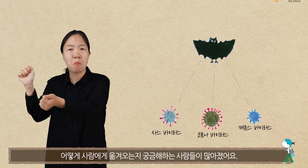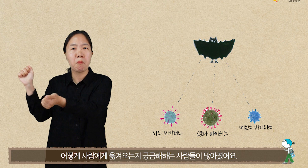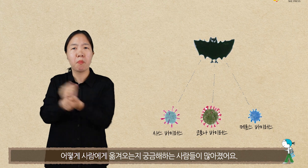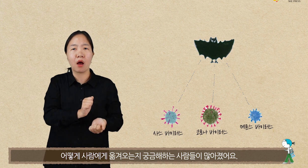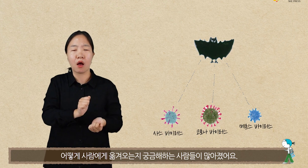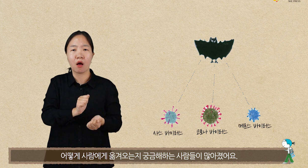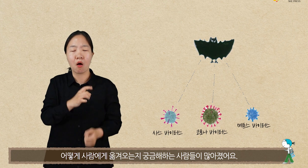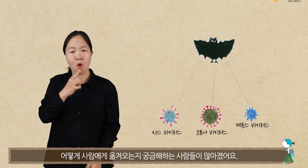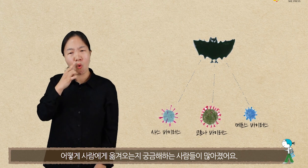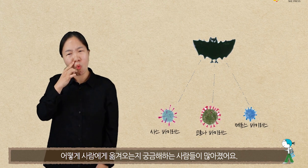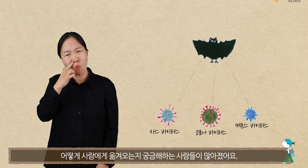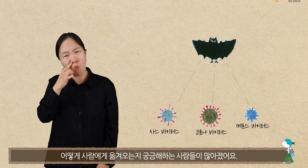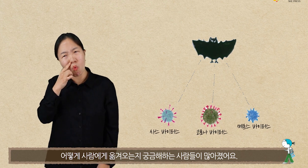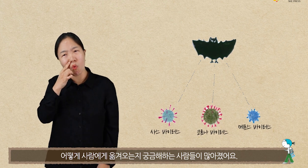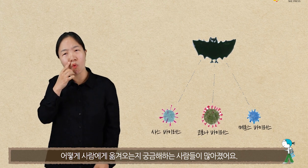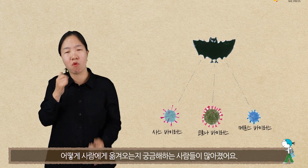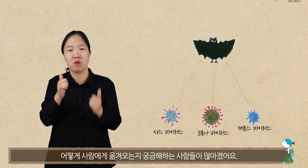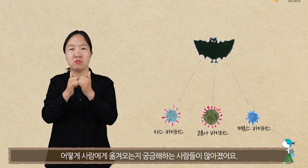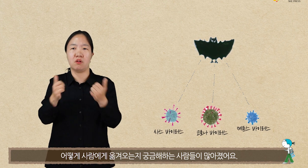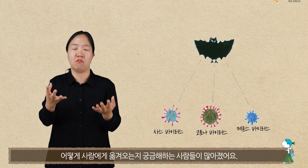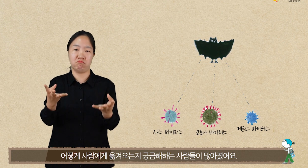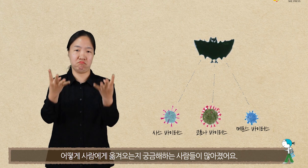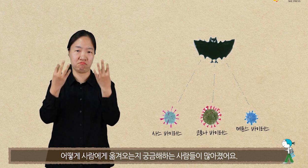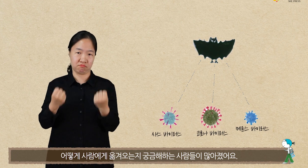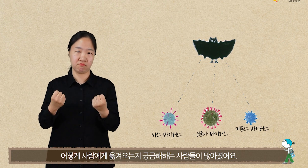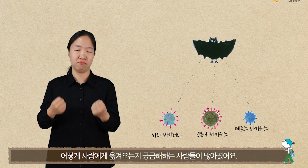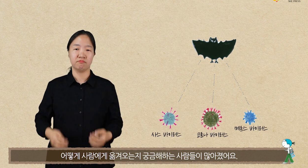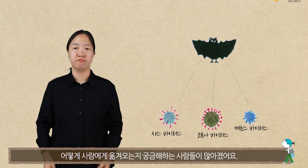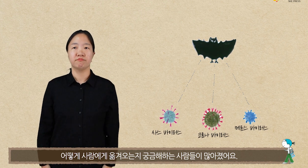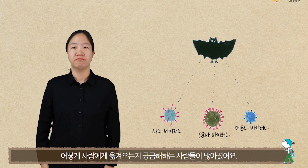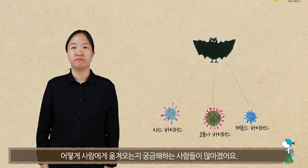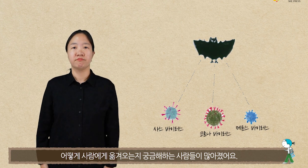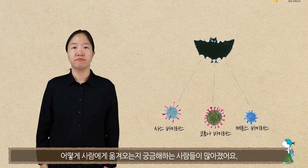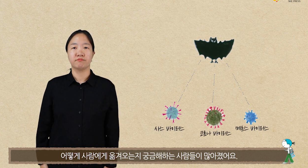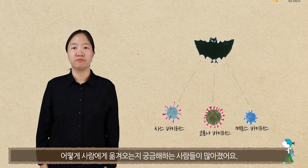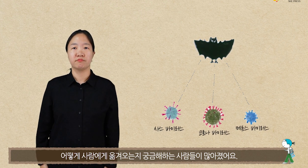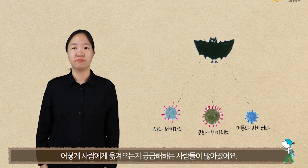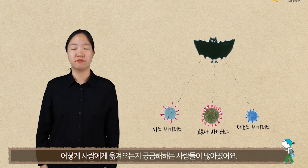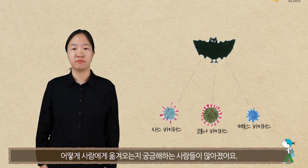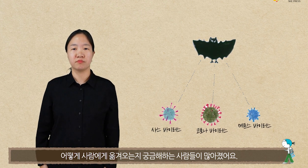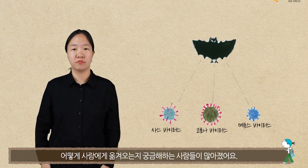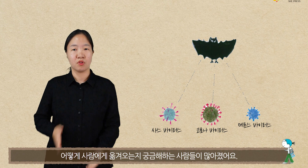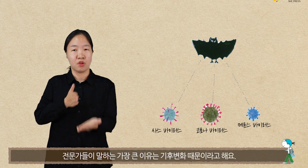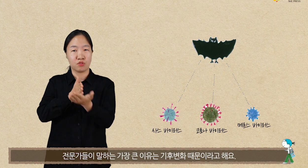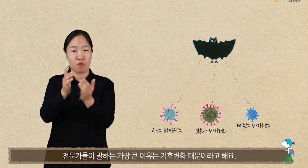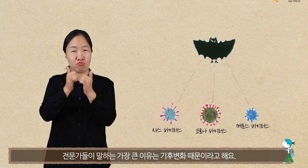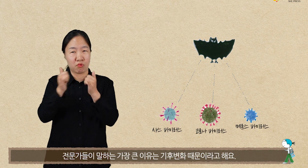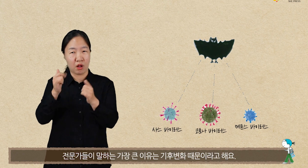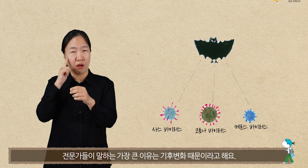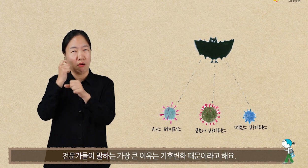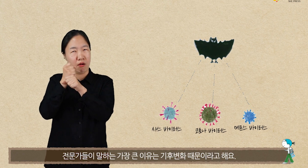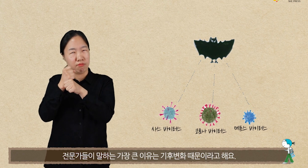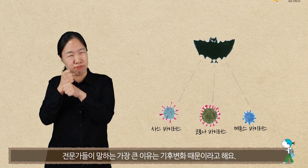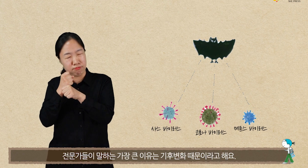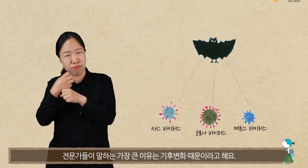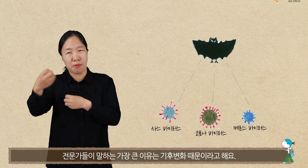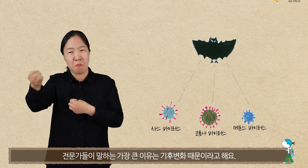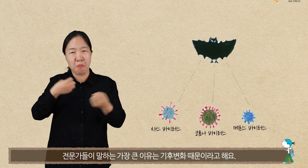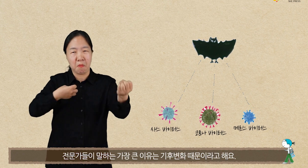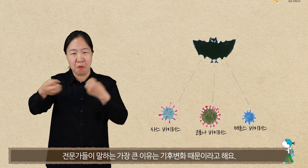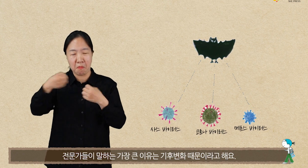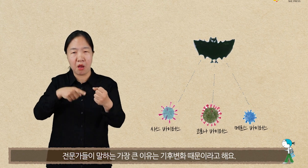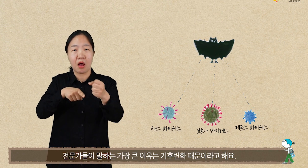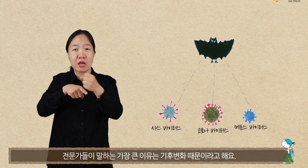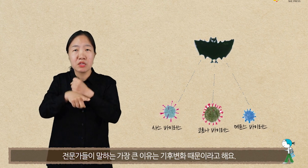어떻게 사람에게 옮겨오는지 궁금해하는 사람들이 많아졌어요. 전문가들이